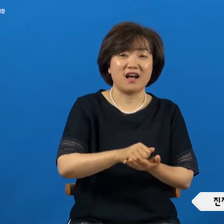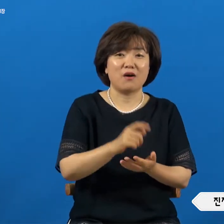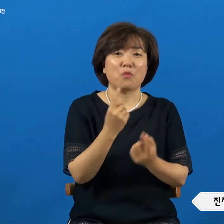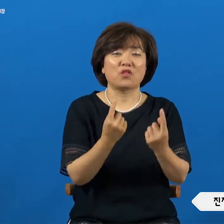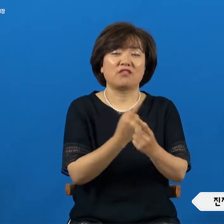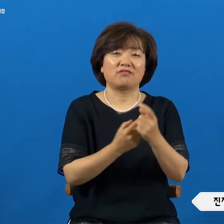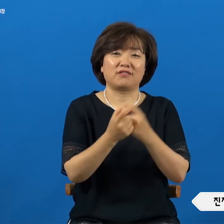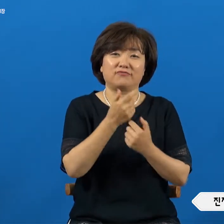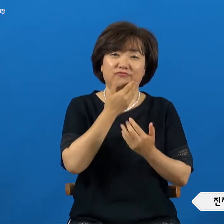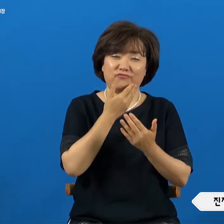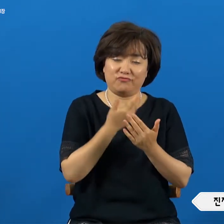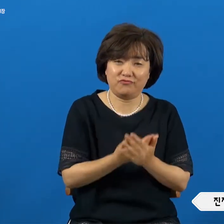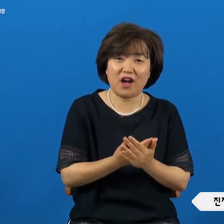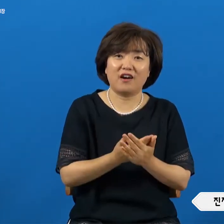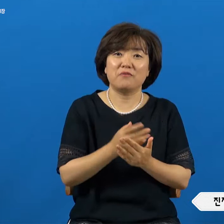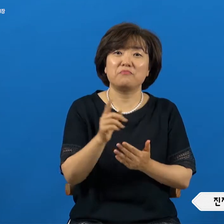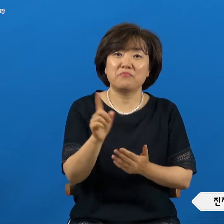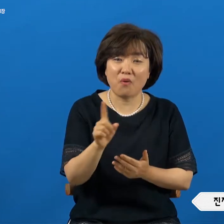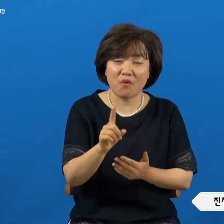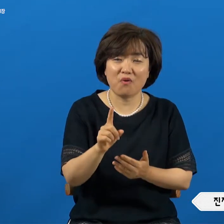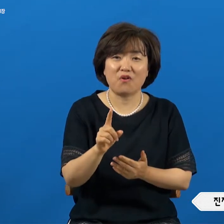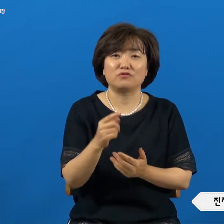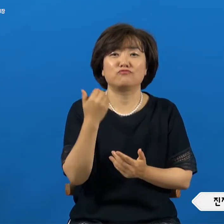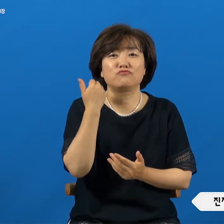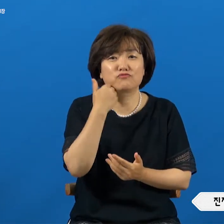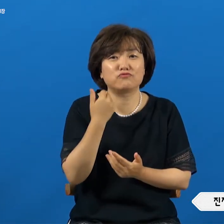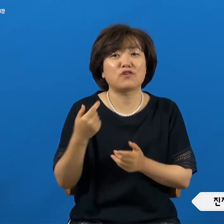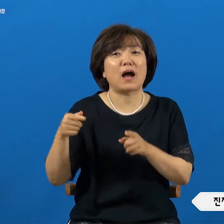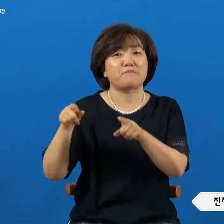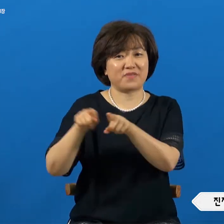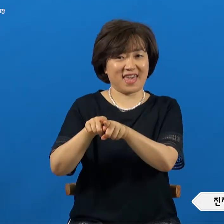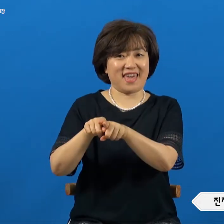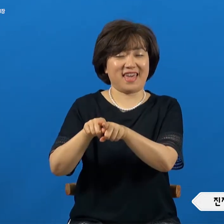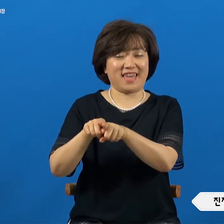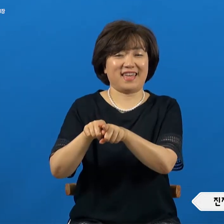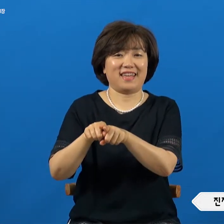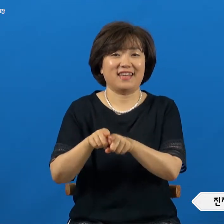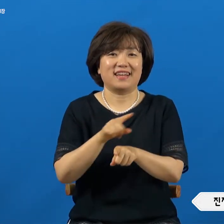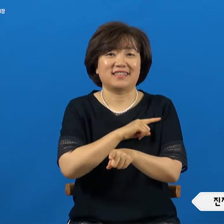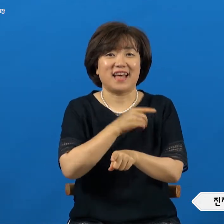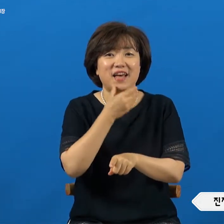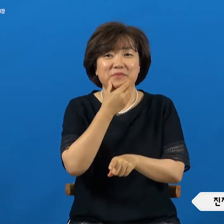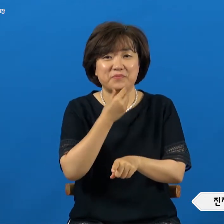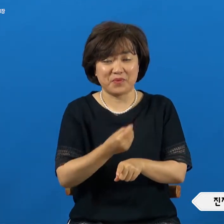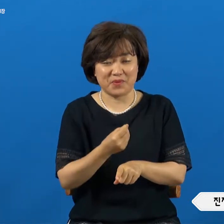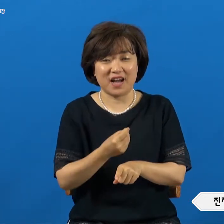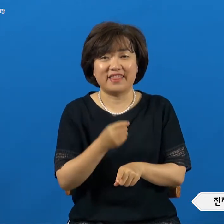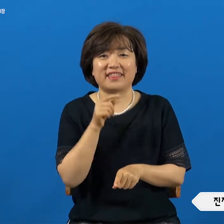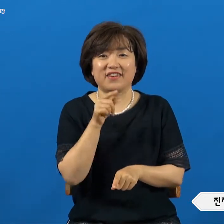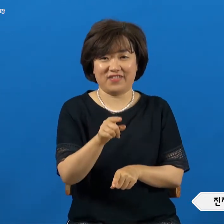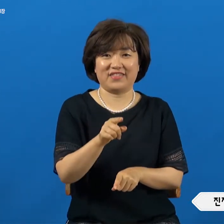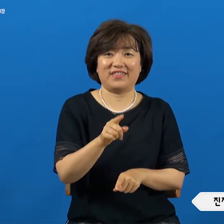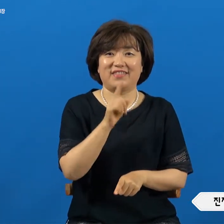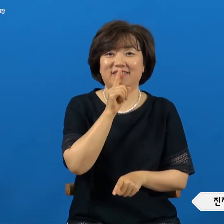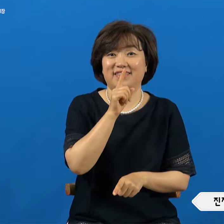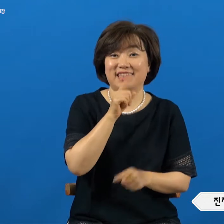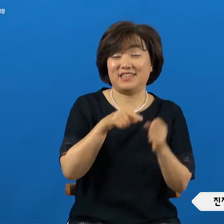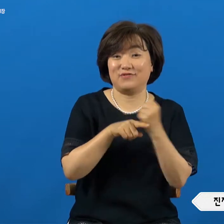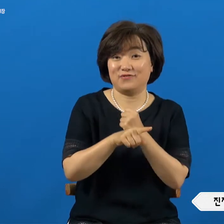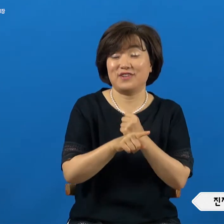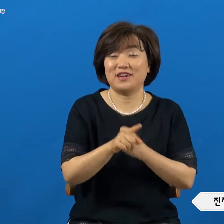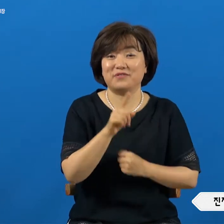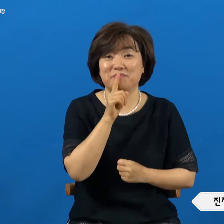중요한 것은 누구랑 함께 있었냐 하는 것이 가장 행복했던 때라고